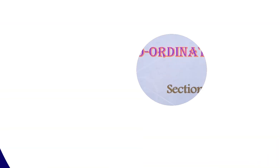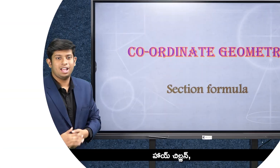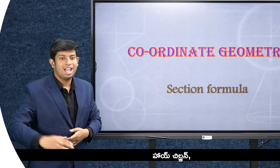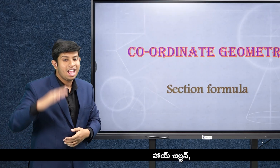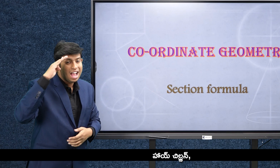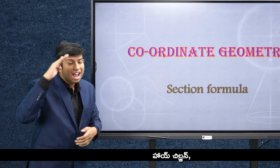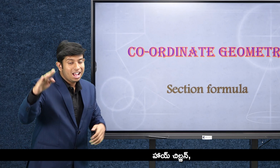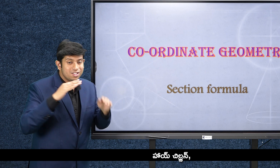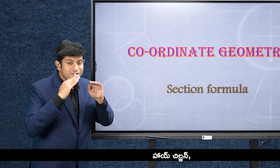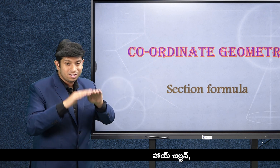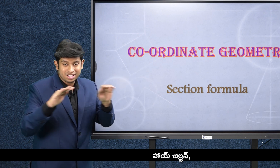హాయ్